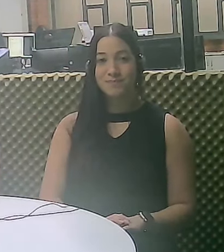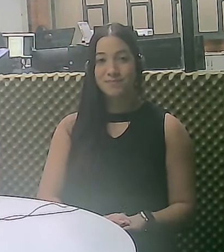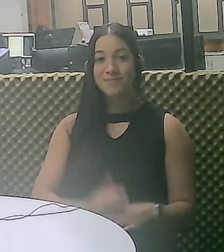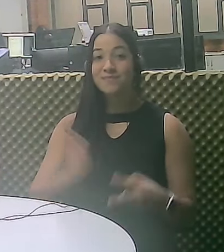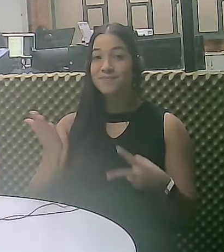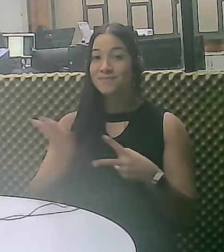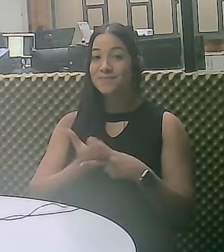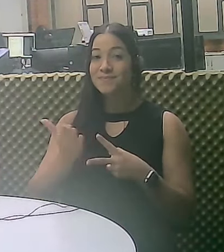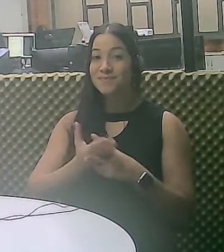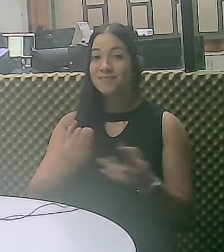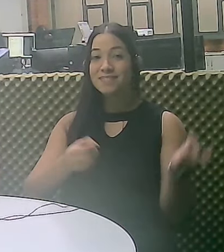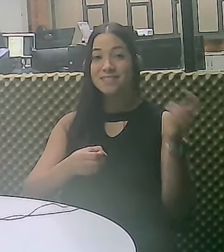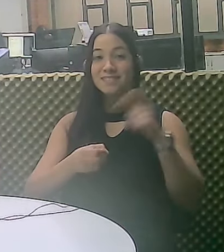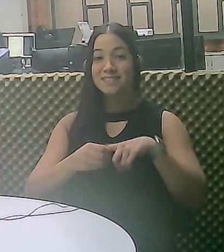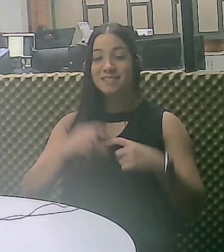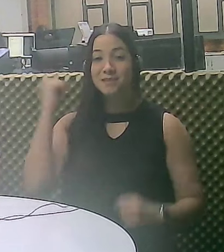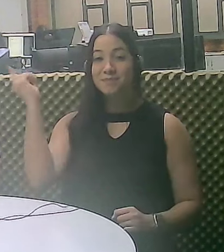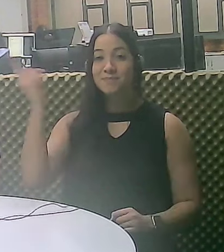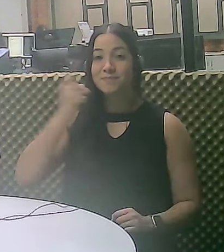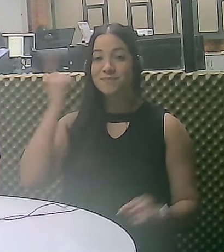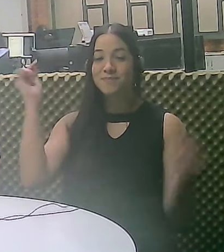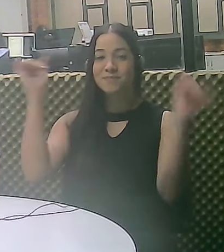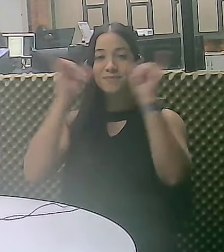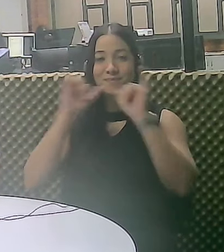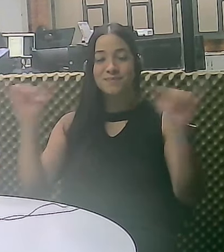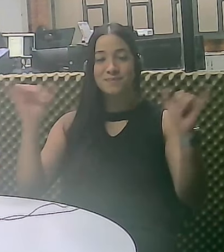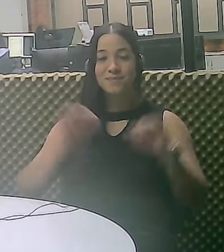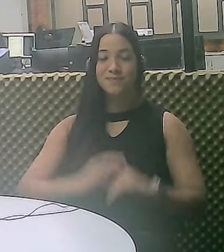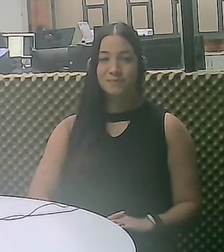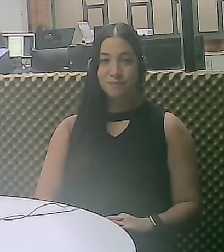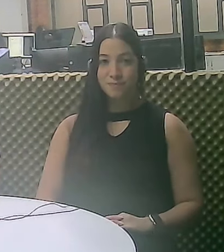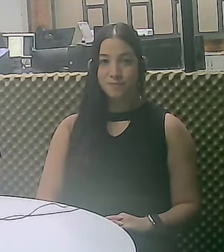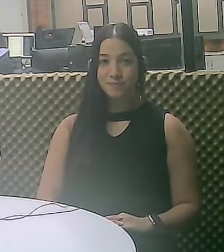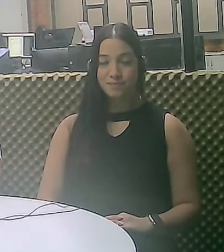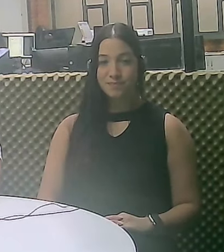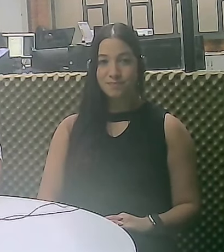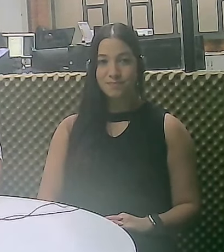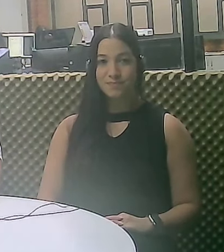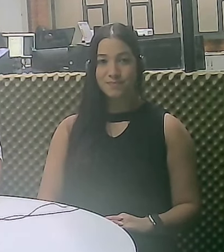Agora vamos para um rápido intervalo. Já já estamos de volta com o Giro de Notícias.